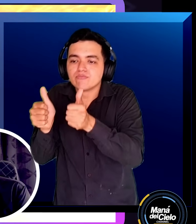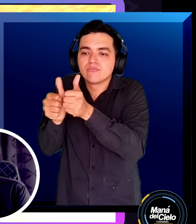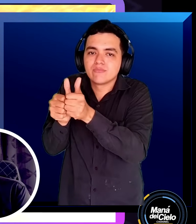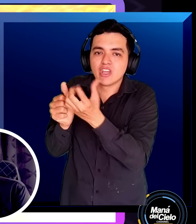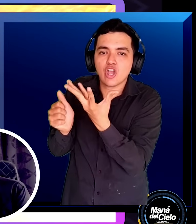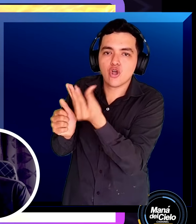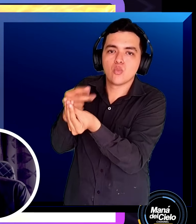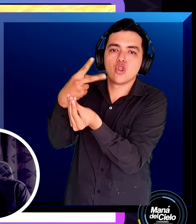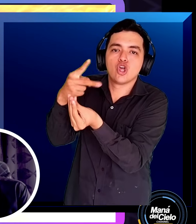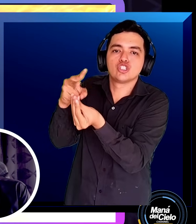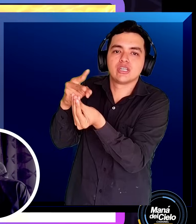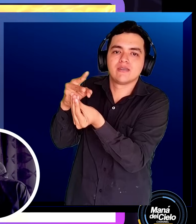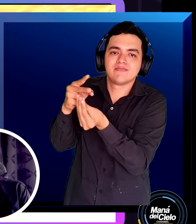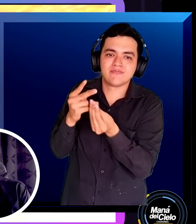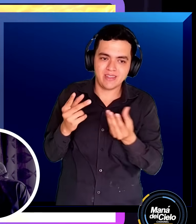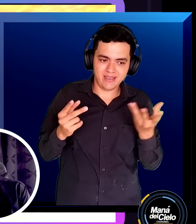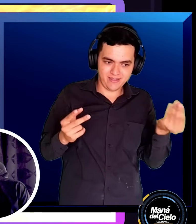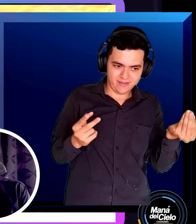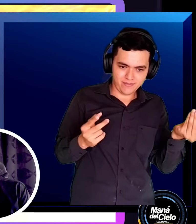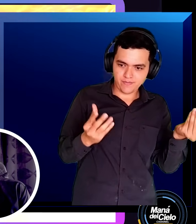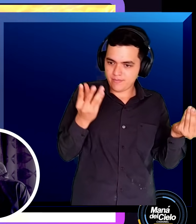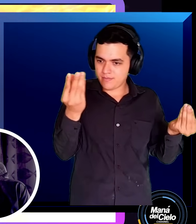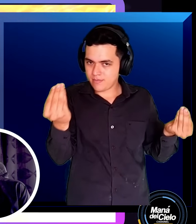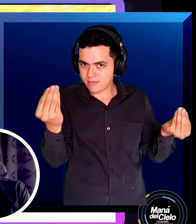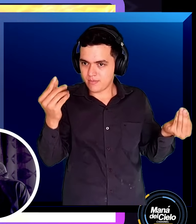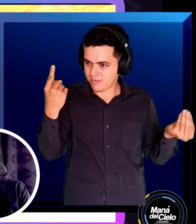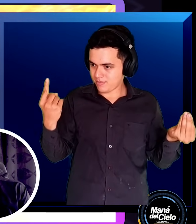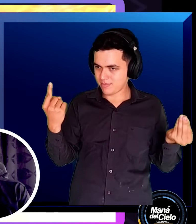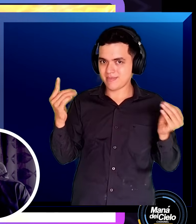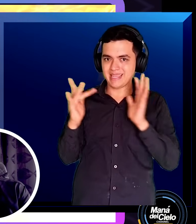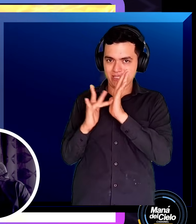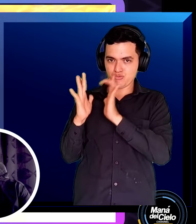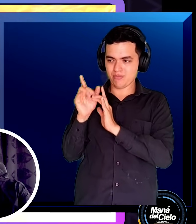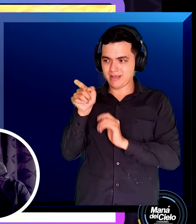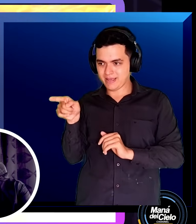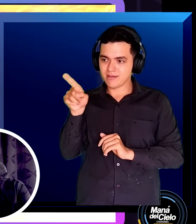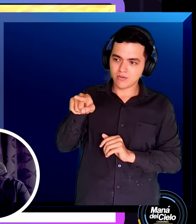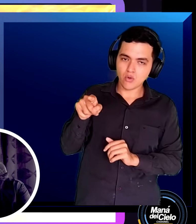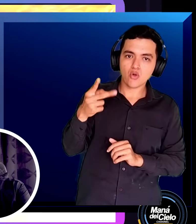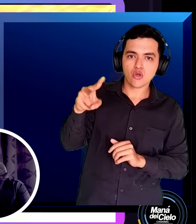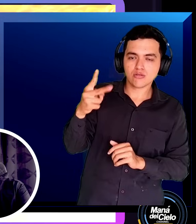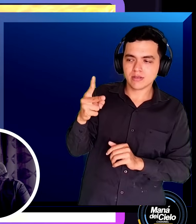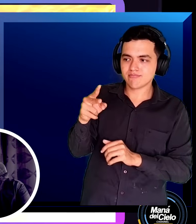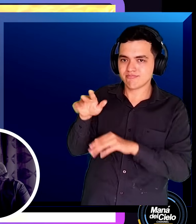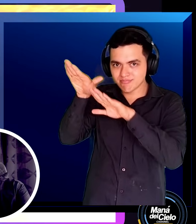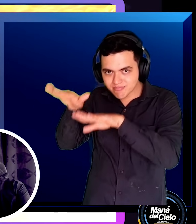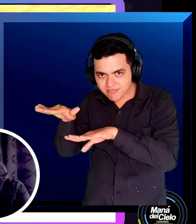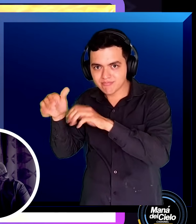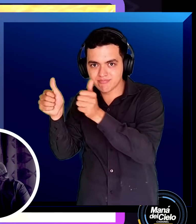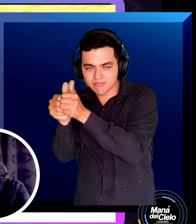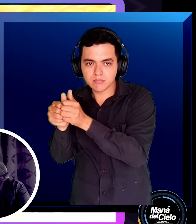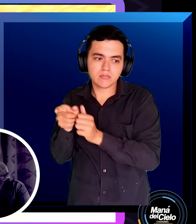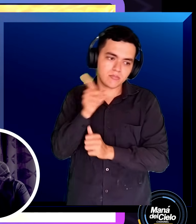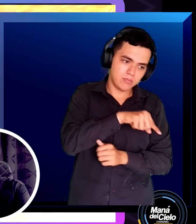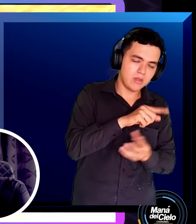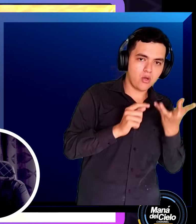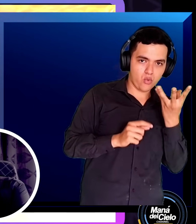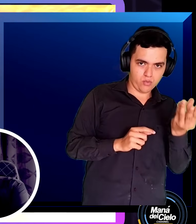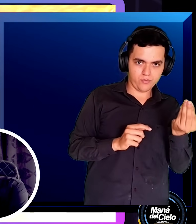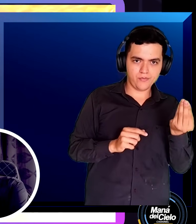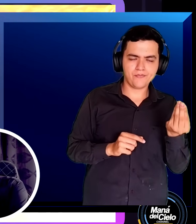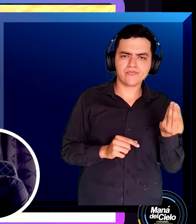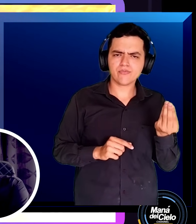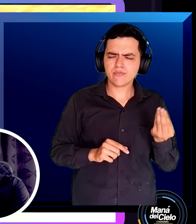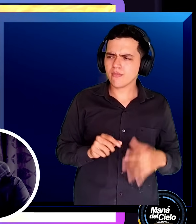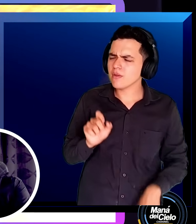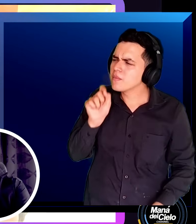como criticando entre ellos: pero no es justo, aquí estamos ayunando, aquí estamos vestidos de cilicio, aquí estamos